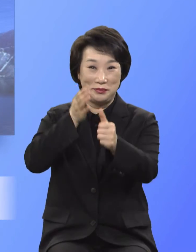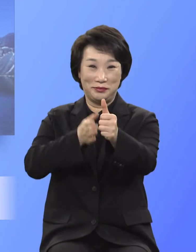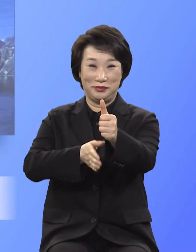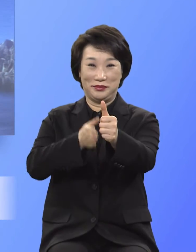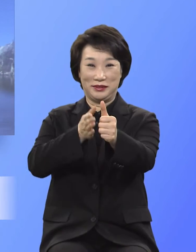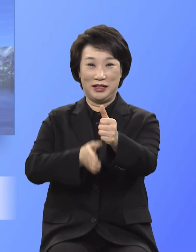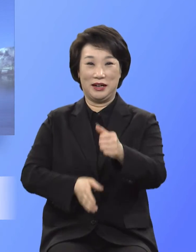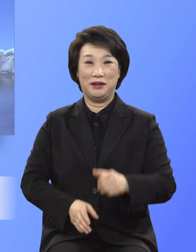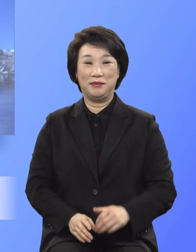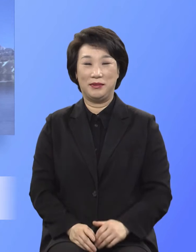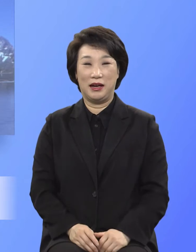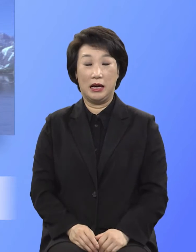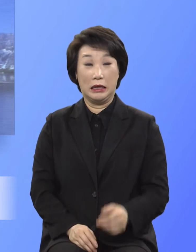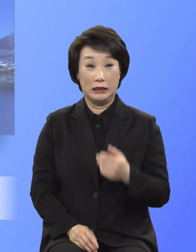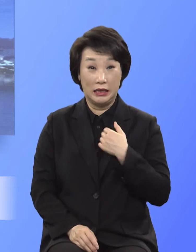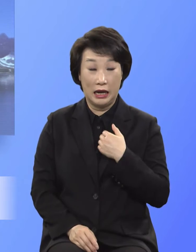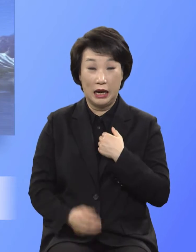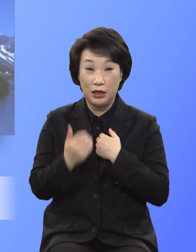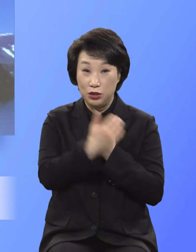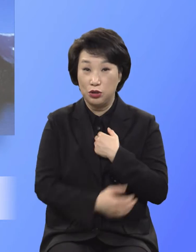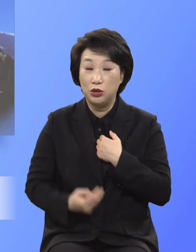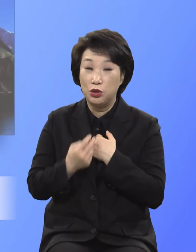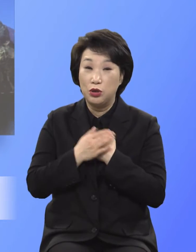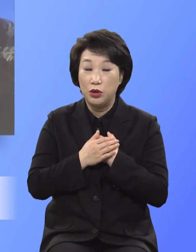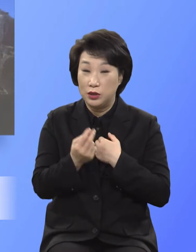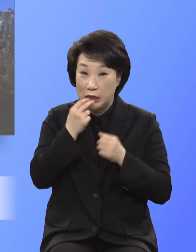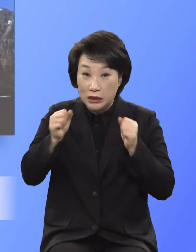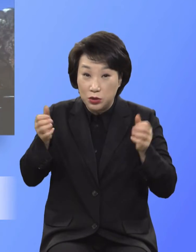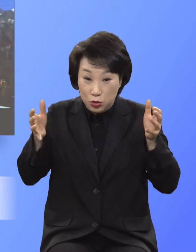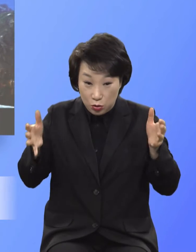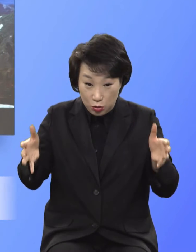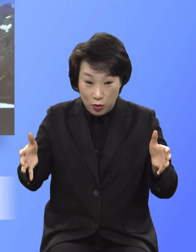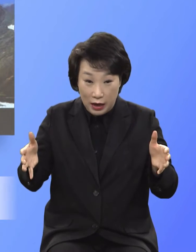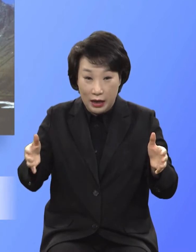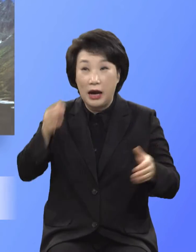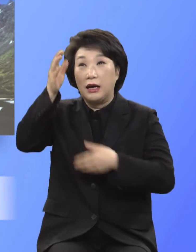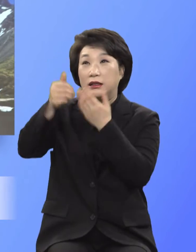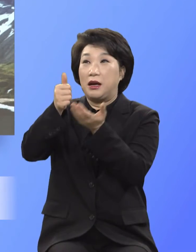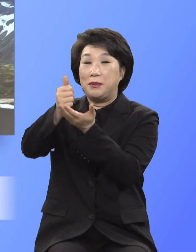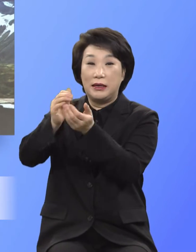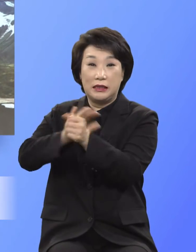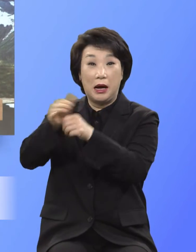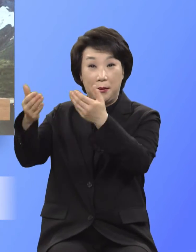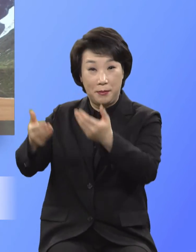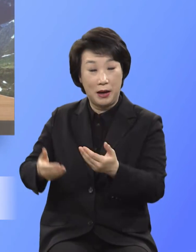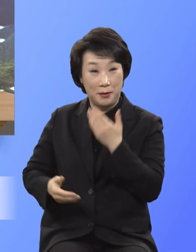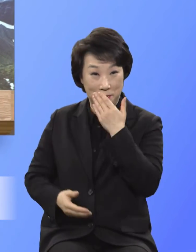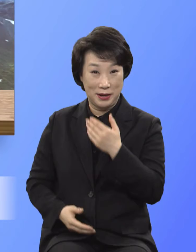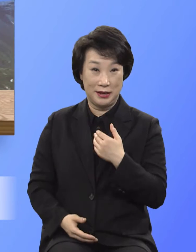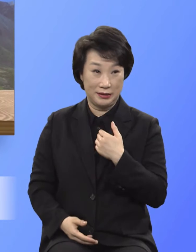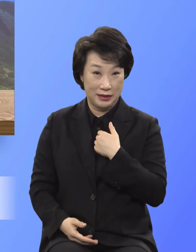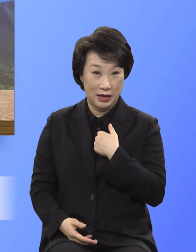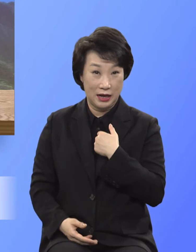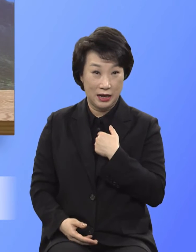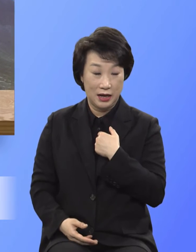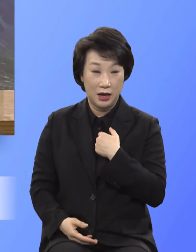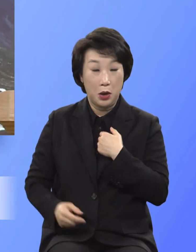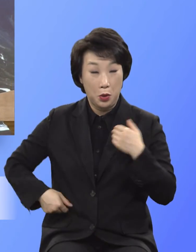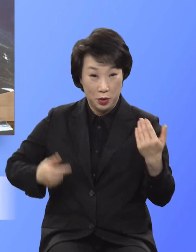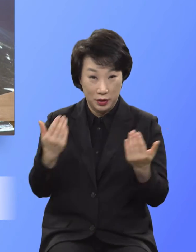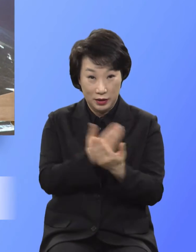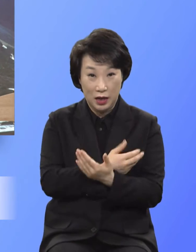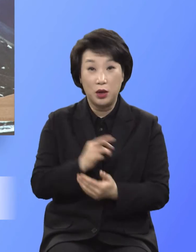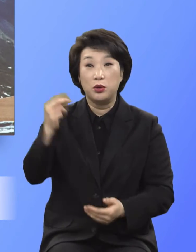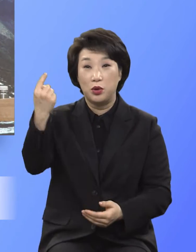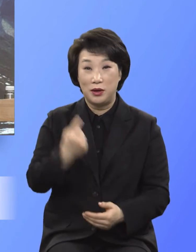됩니다. 내가 육신이 있는 동안 하나님의 사랑을 받을 수 있고 내가